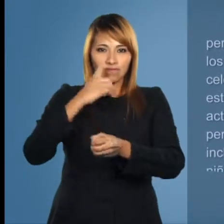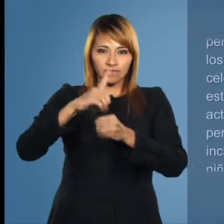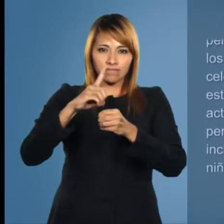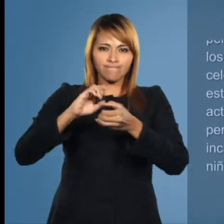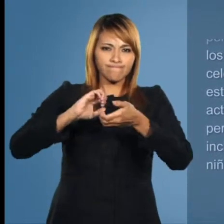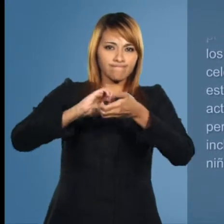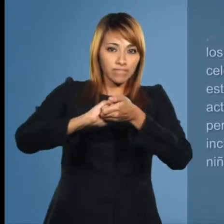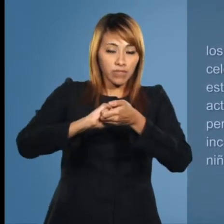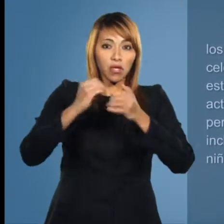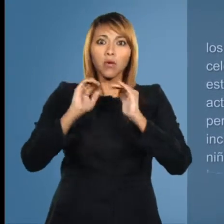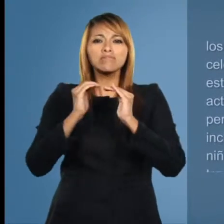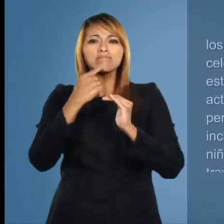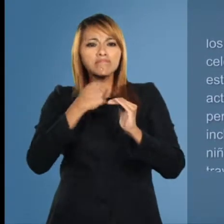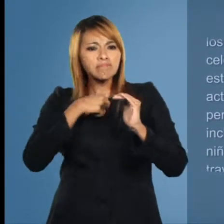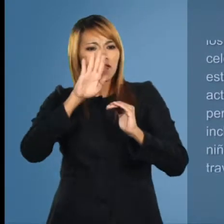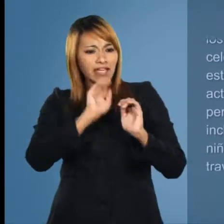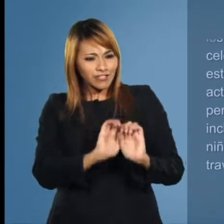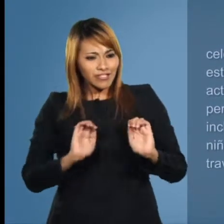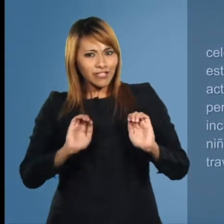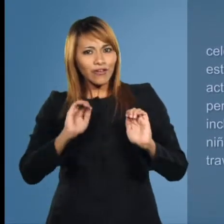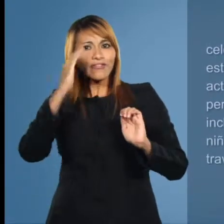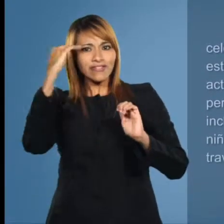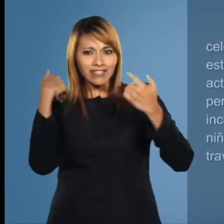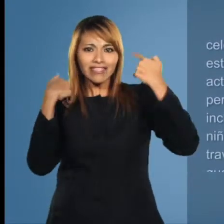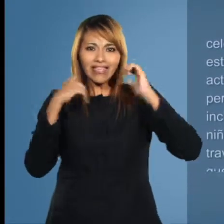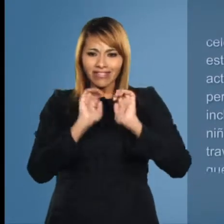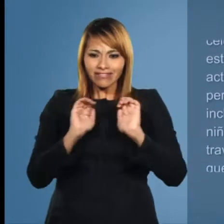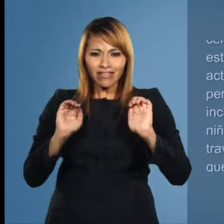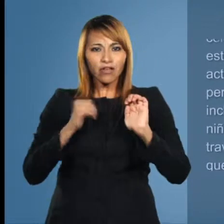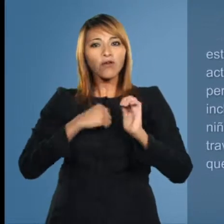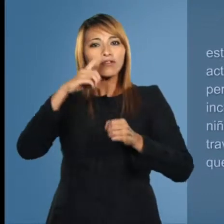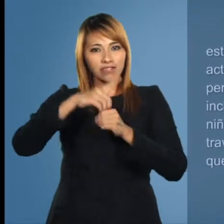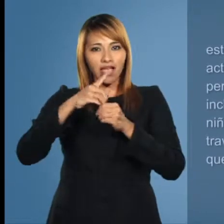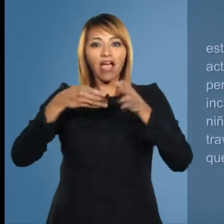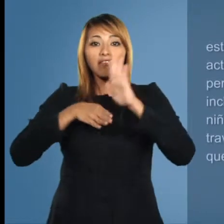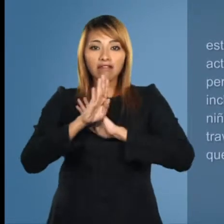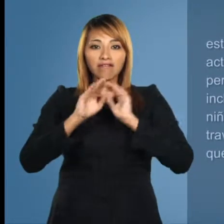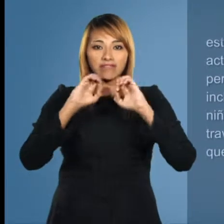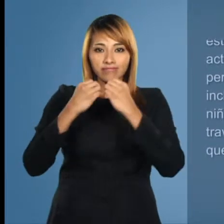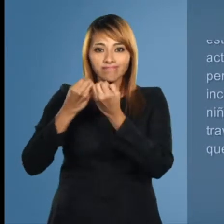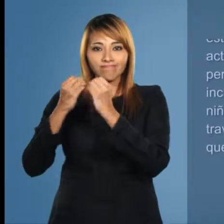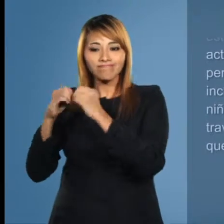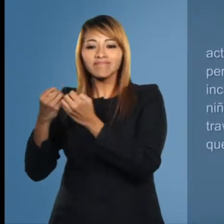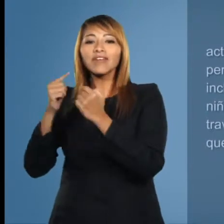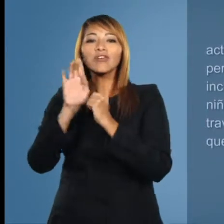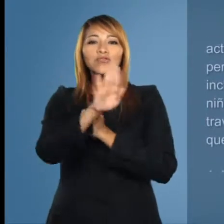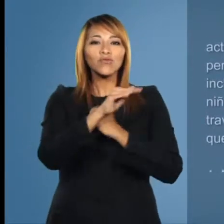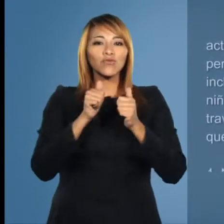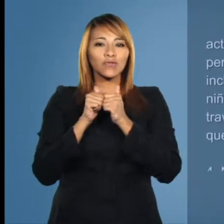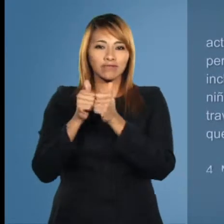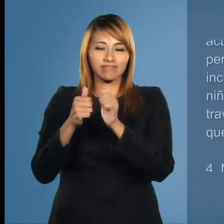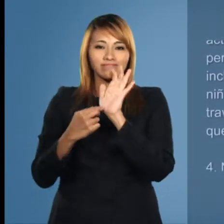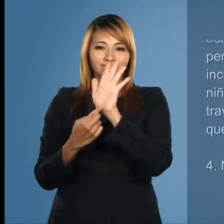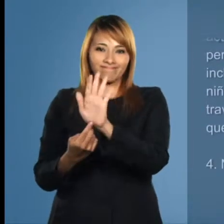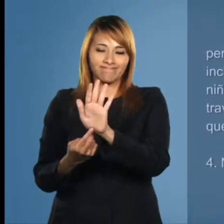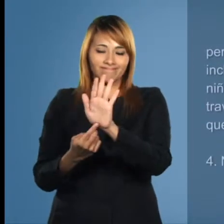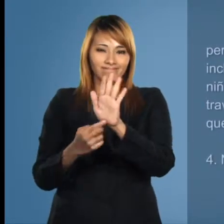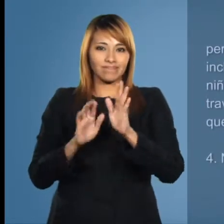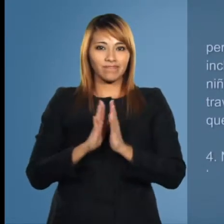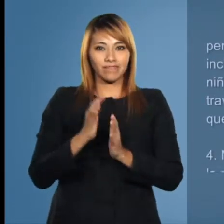los niños y las niñas con discapacidad, a través de las organizaciones que las representan. 4. Nada